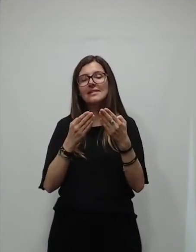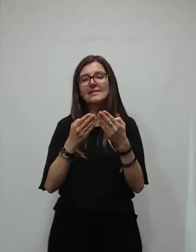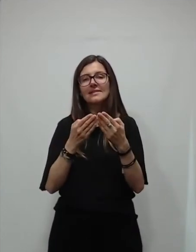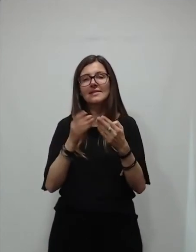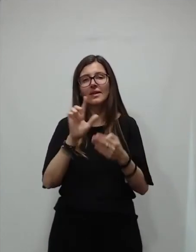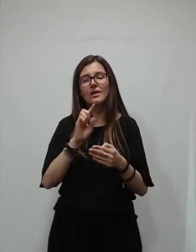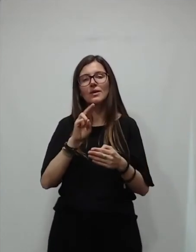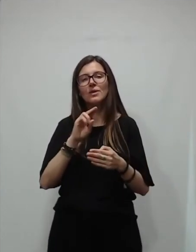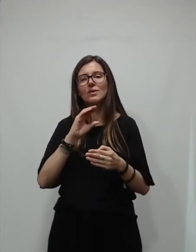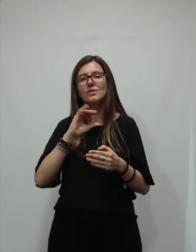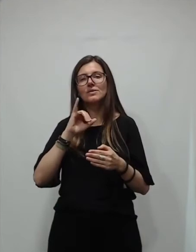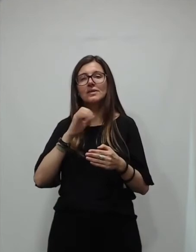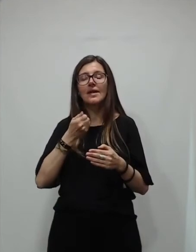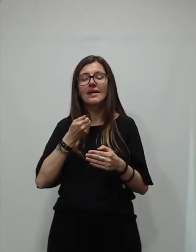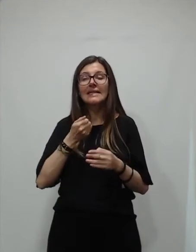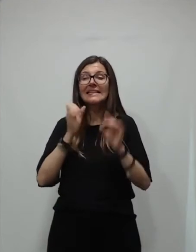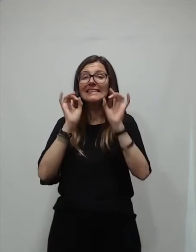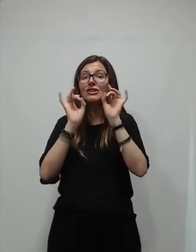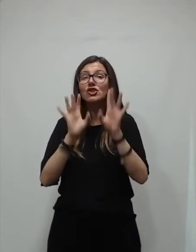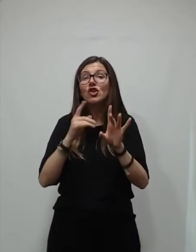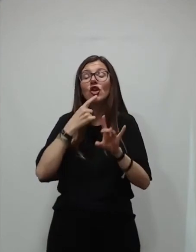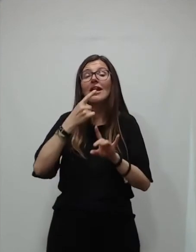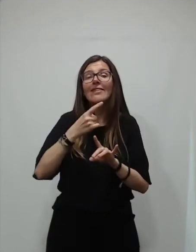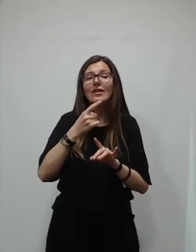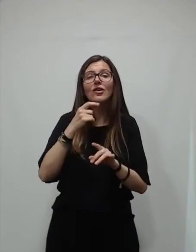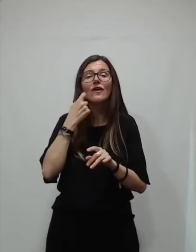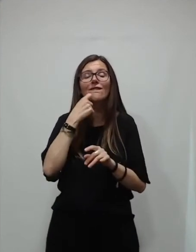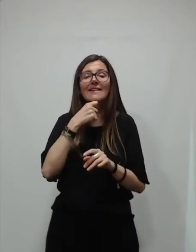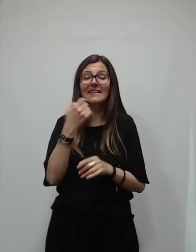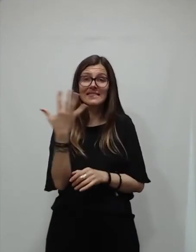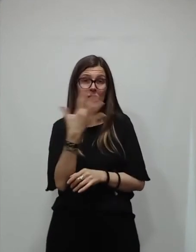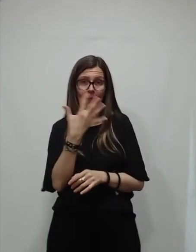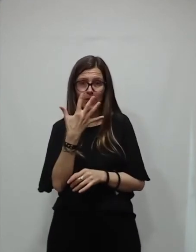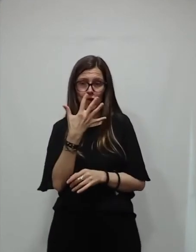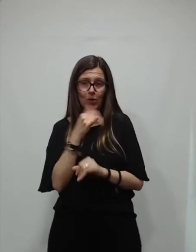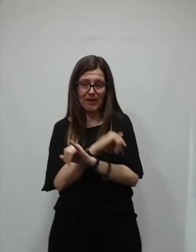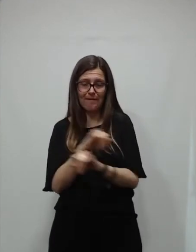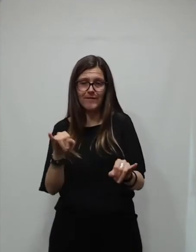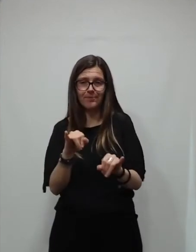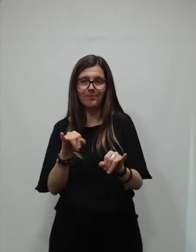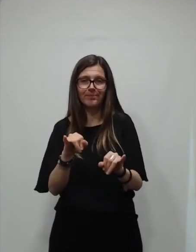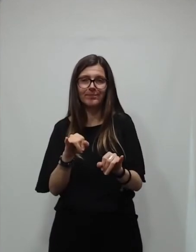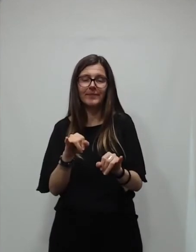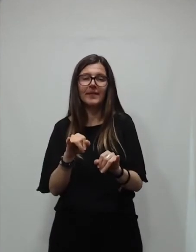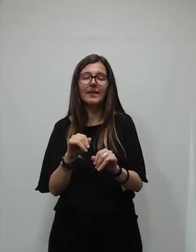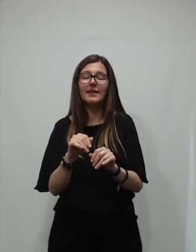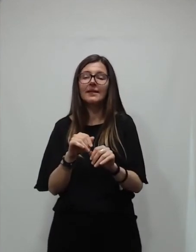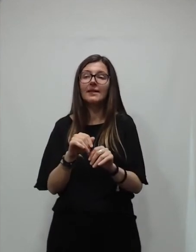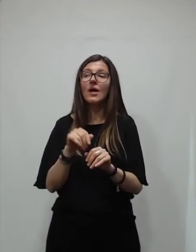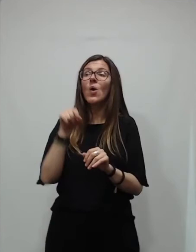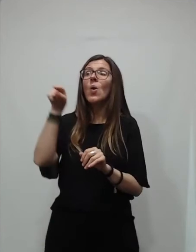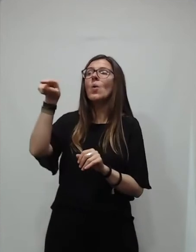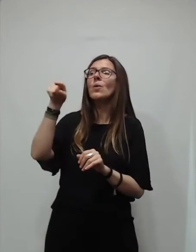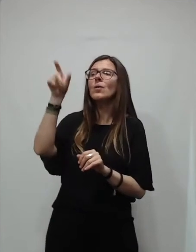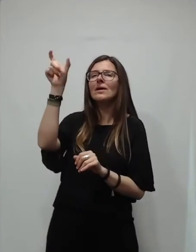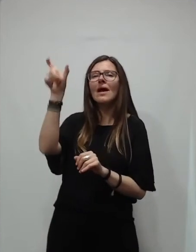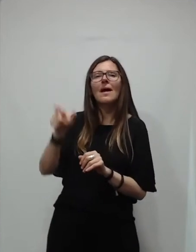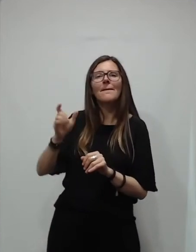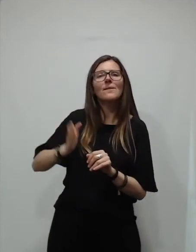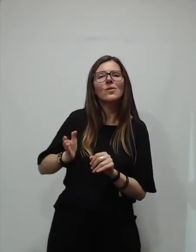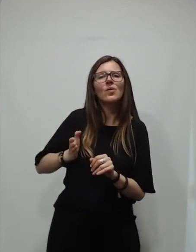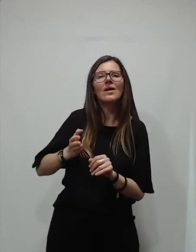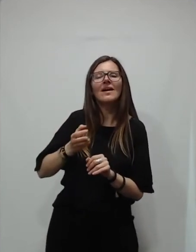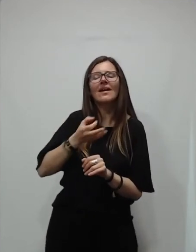Simplemente un recordatorio que tenemos 5 minutos para cerrar. Simplemente creo con lo que dijo la compañera al fondo de la justicia ausente, ¿no?